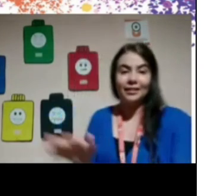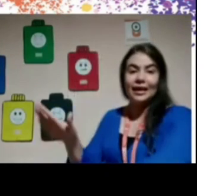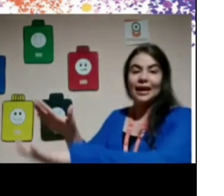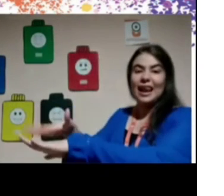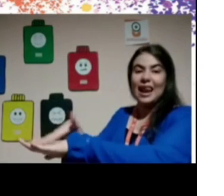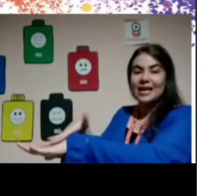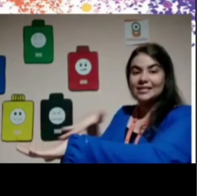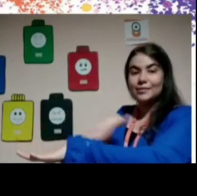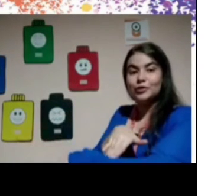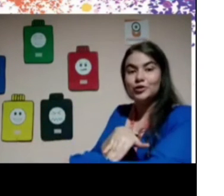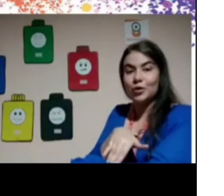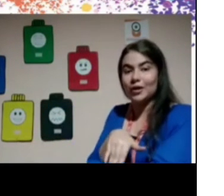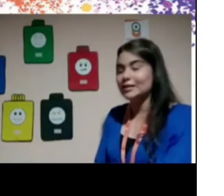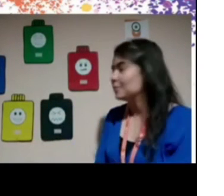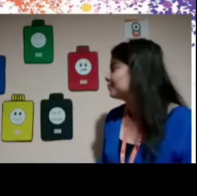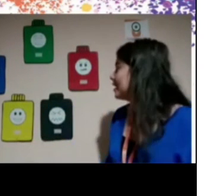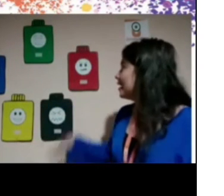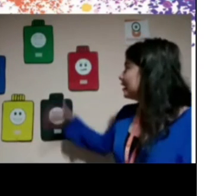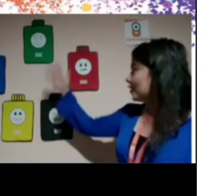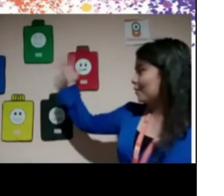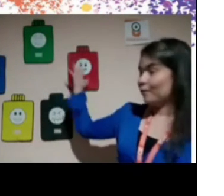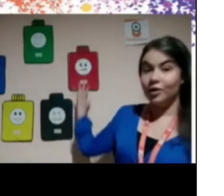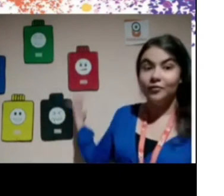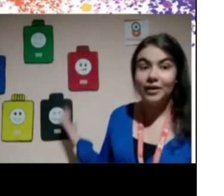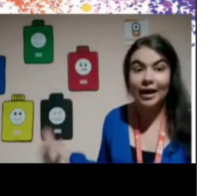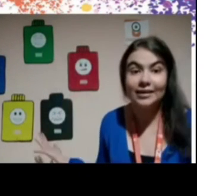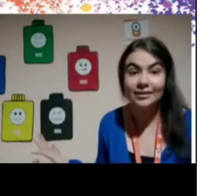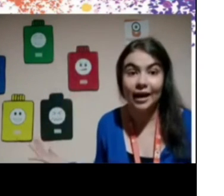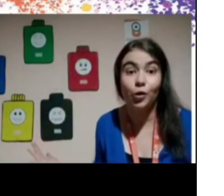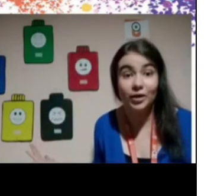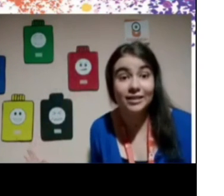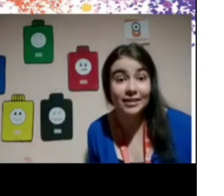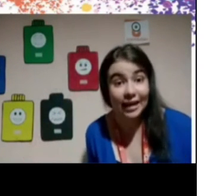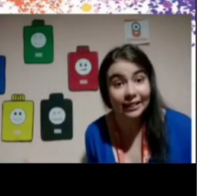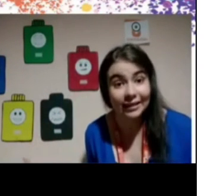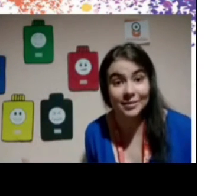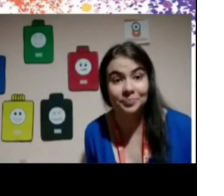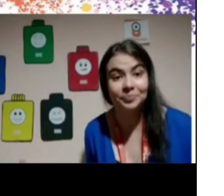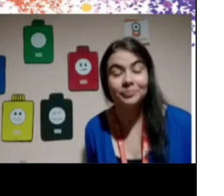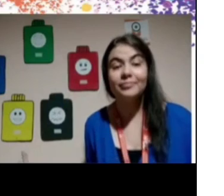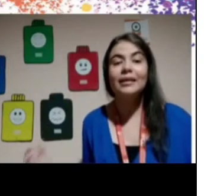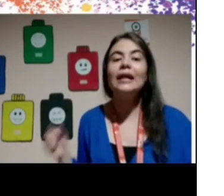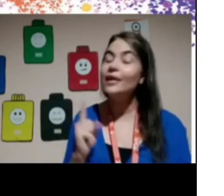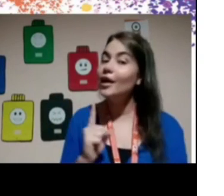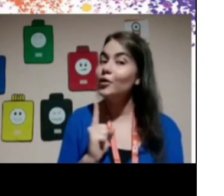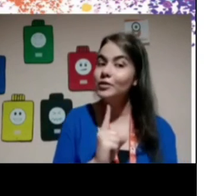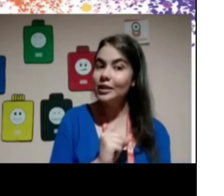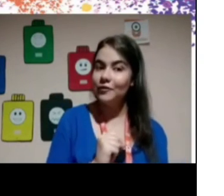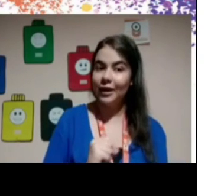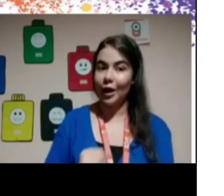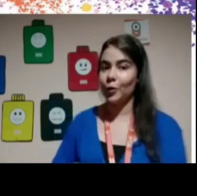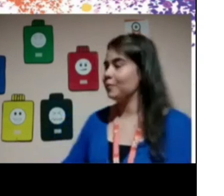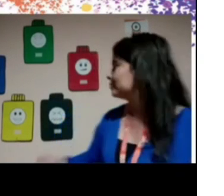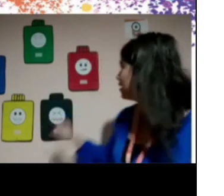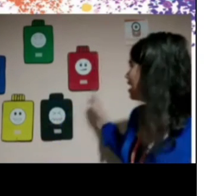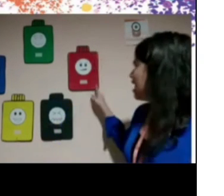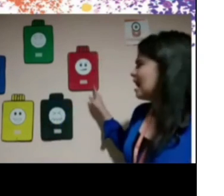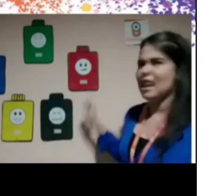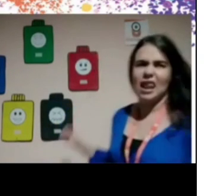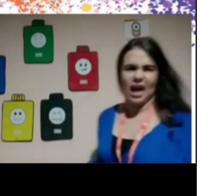vamos a aprender las emociones que vemos reflejadas acá con esas caritas. Tiene un